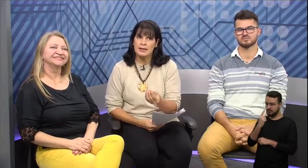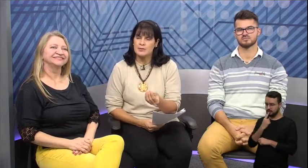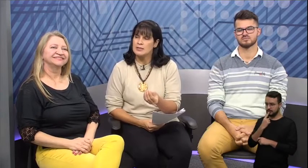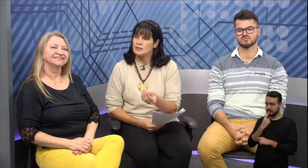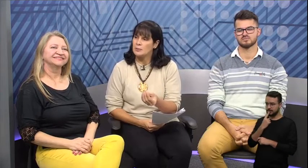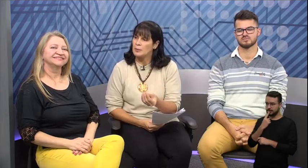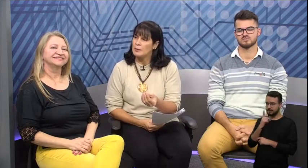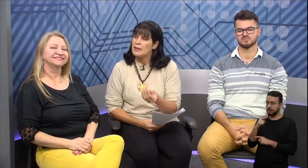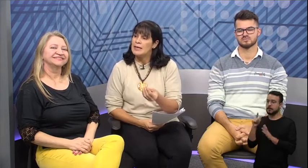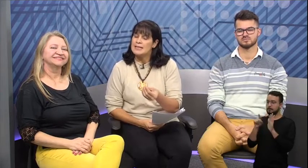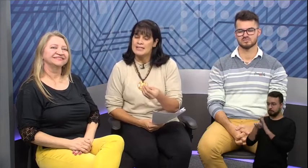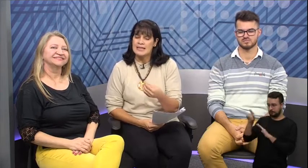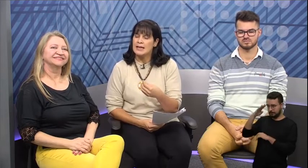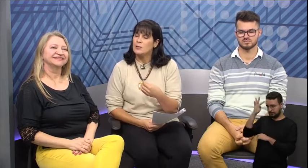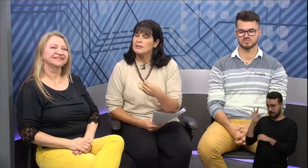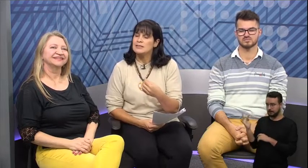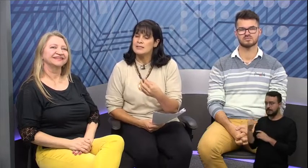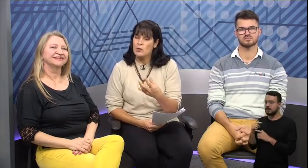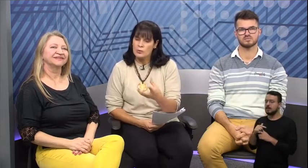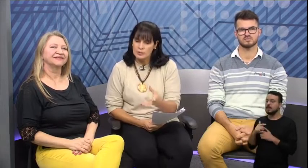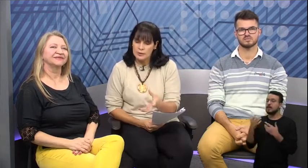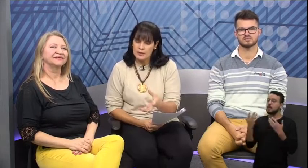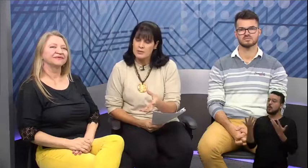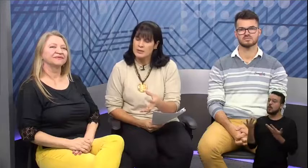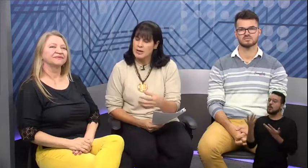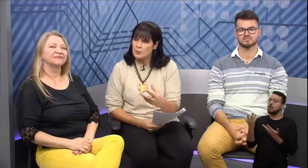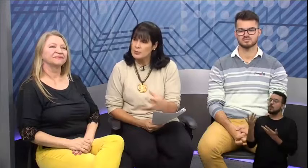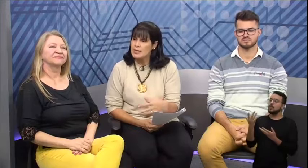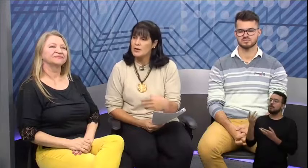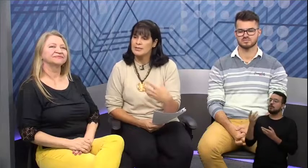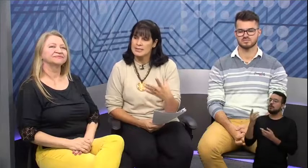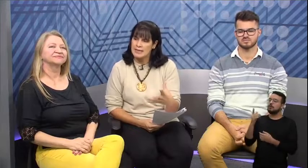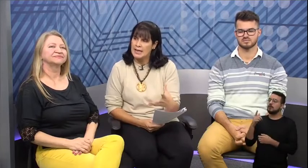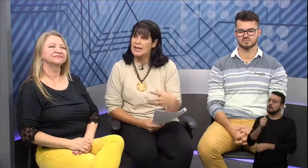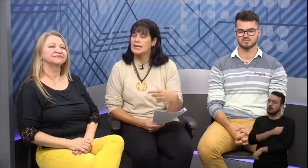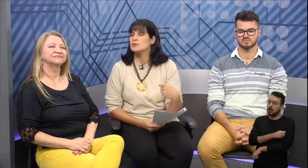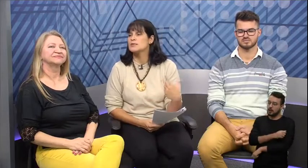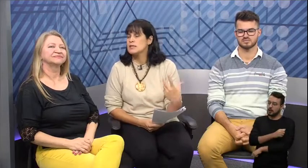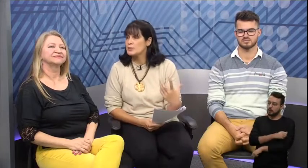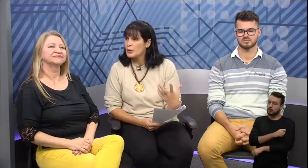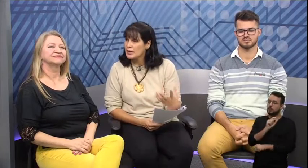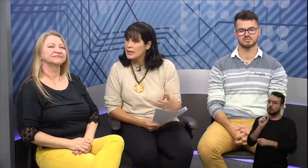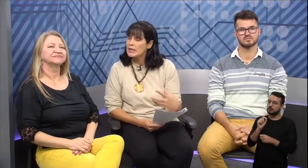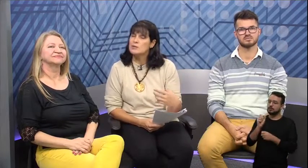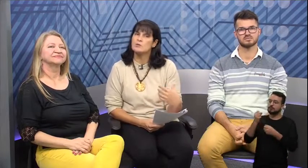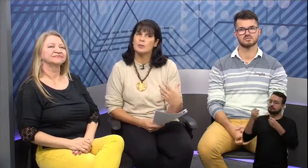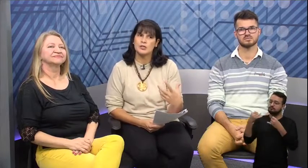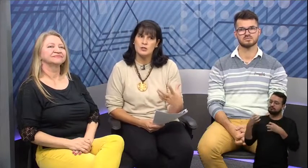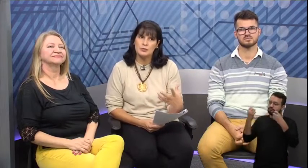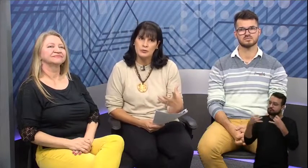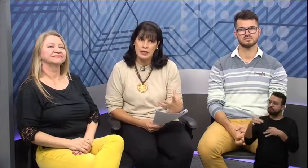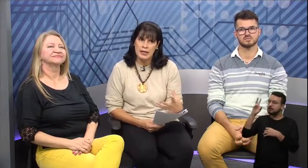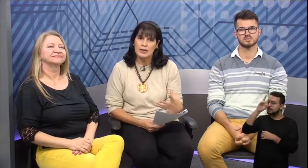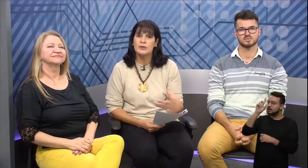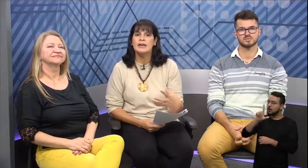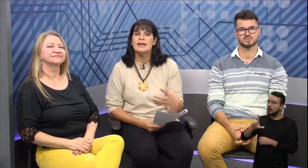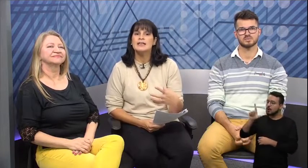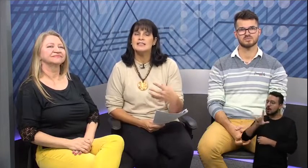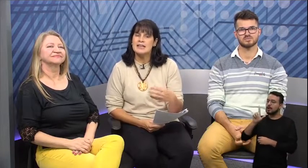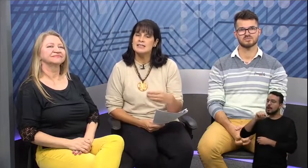Cleusa, não tem problema, se quando eles contam a história da Rapunzel, da Cinderela, dos Três Porquinhos, do Patinho Feio, se eles